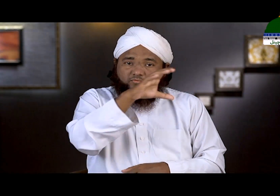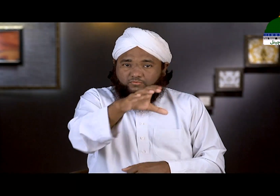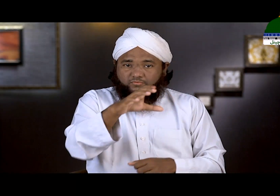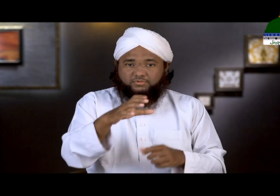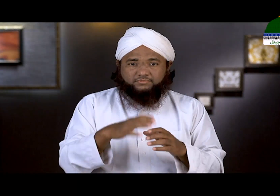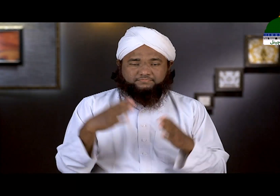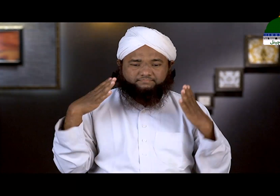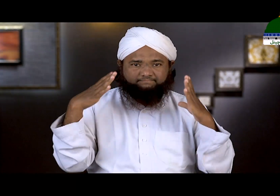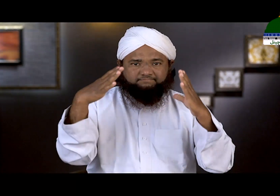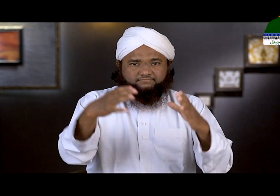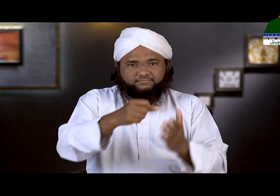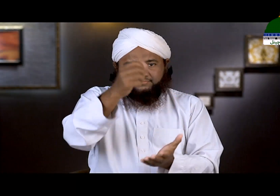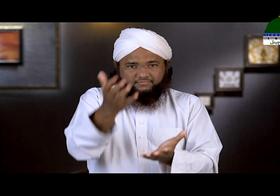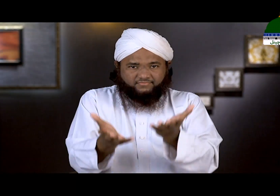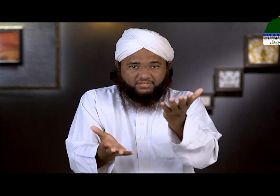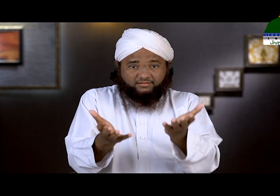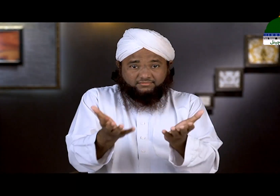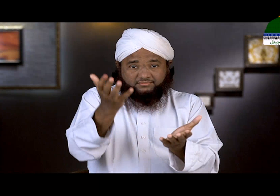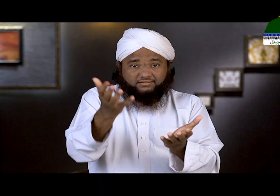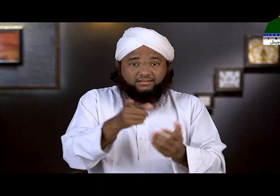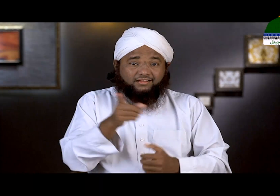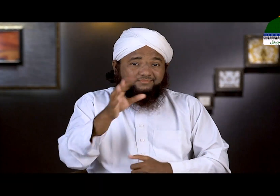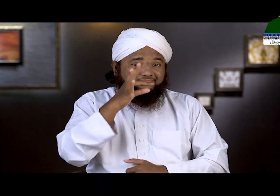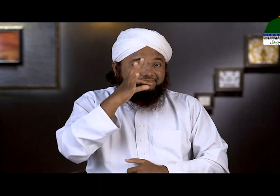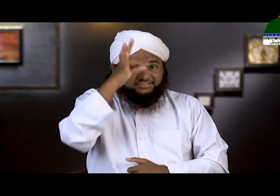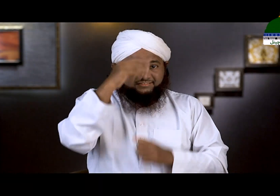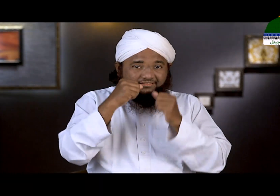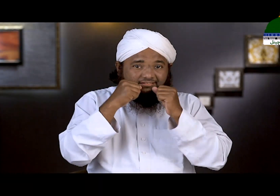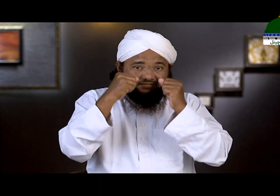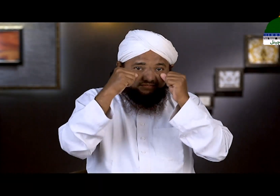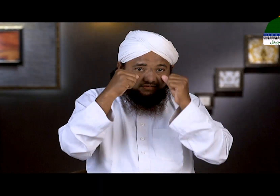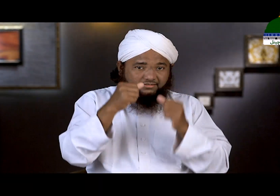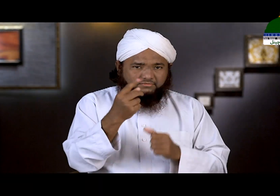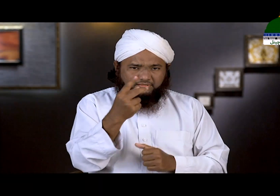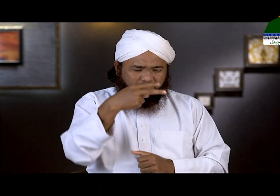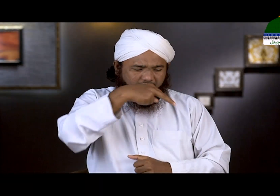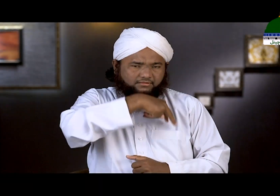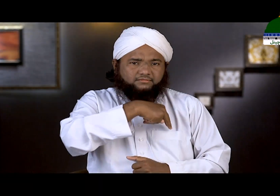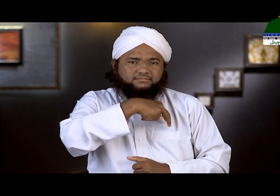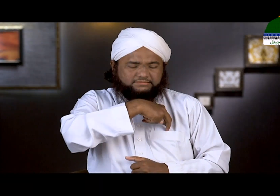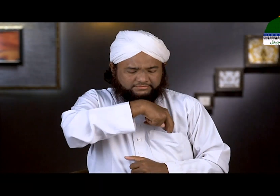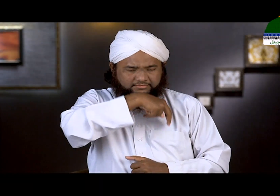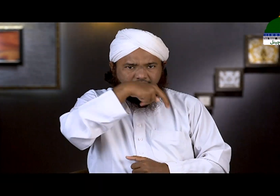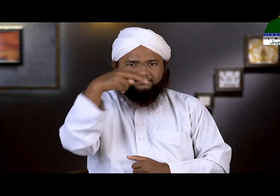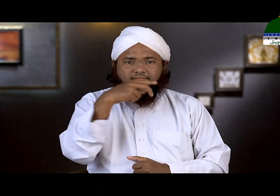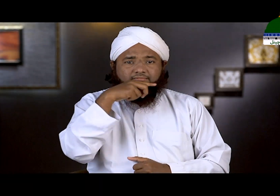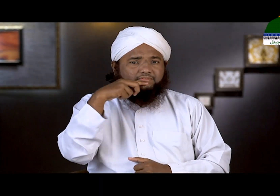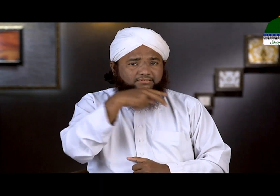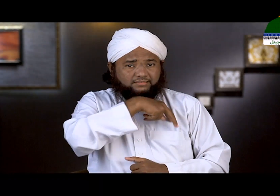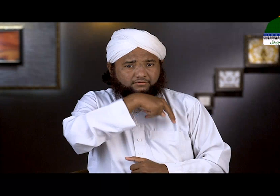آقا صلی اللہ علیہ وآلہ وسلم فرماتے ہیں، میں اپنی جیب سے انگلی کے پورے برابر سفید کاغذ